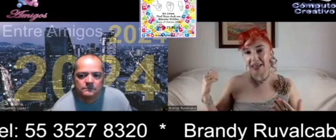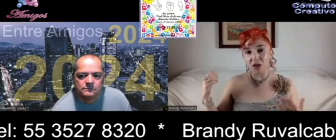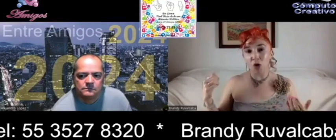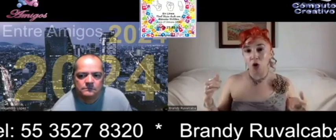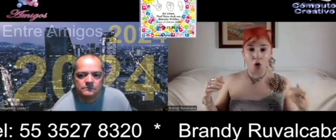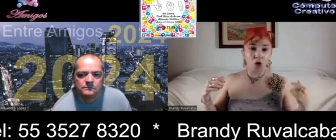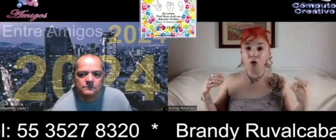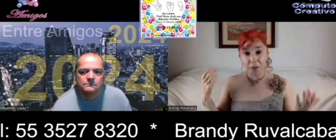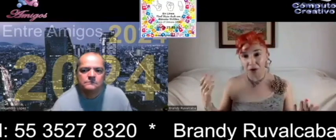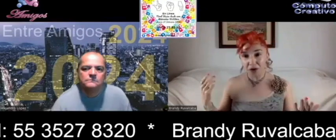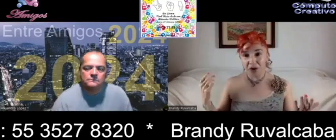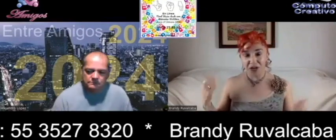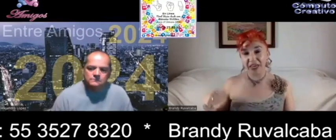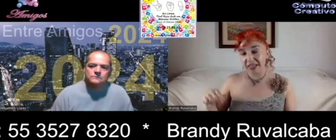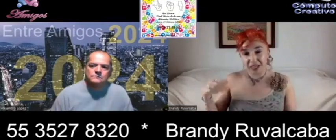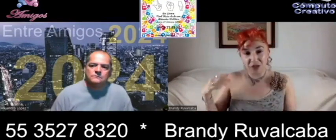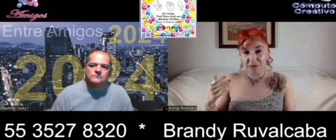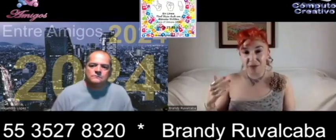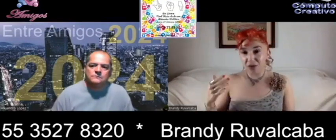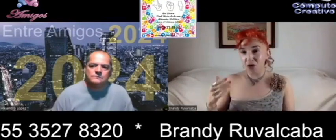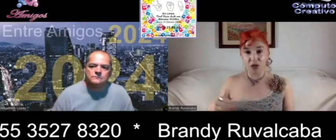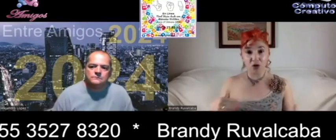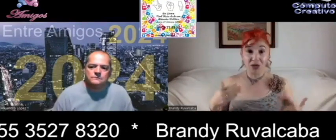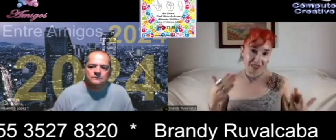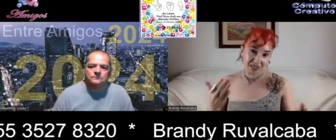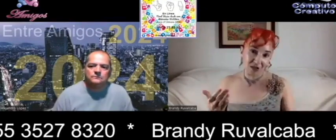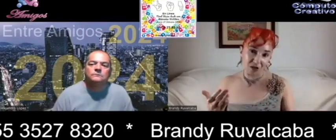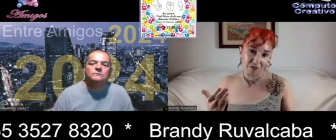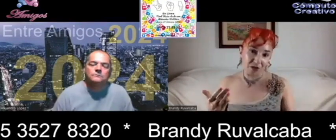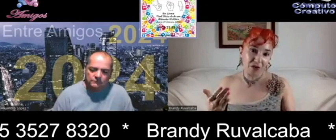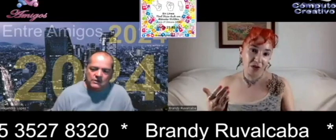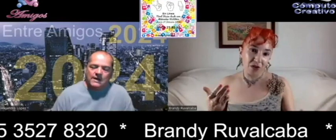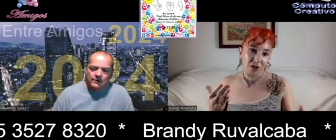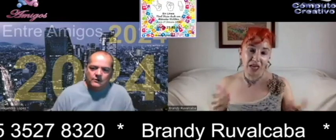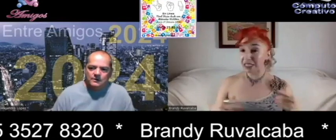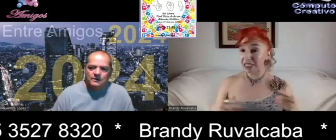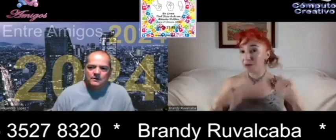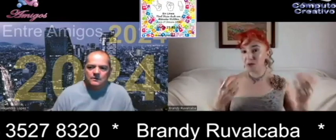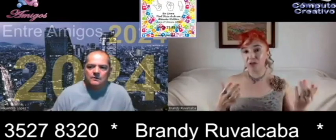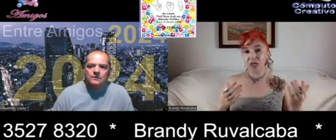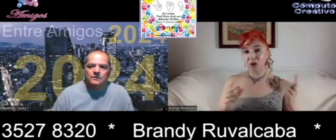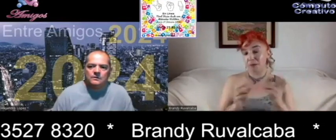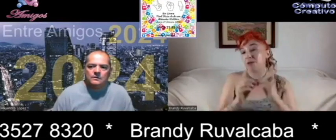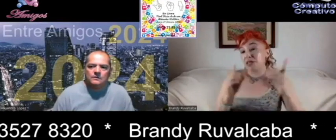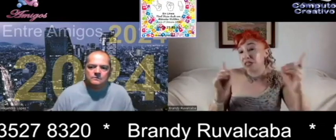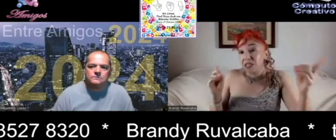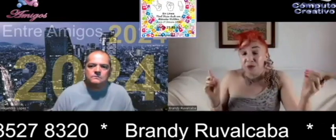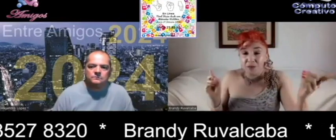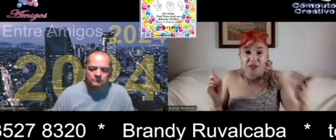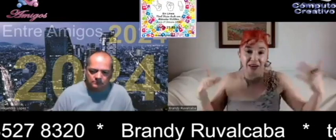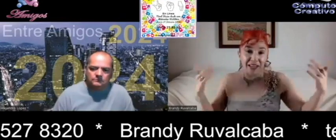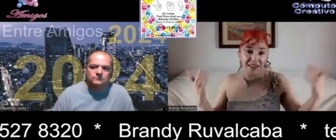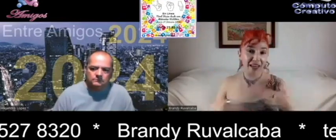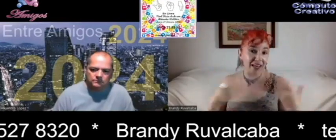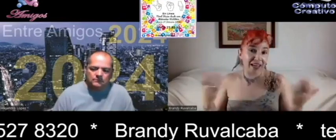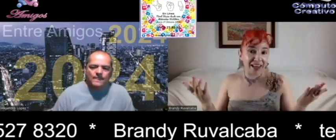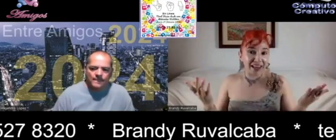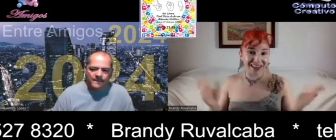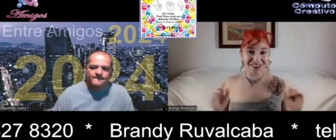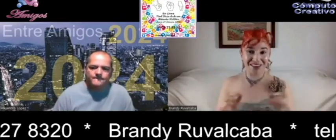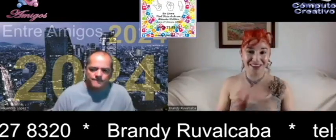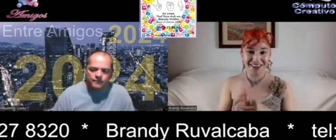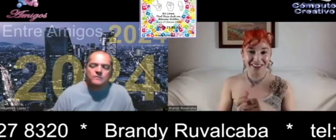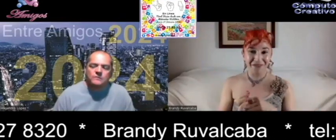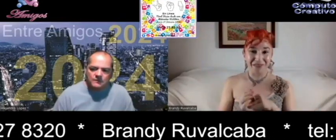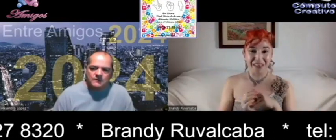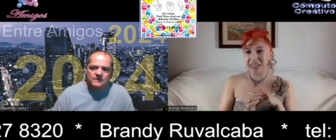Guadalajara digo ocupo y en la Ciudad de México digo necesito, ¿no? claro. Es el mismo concepto, pero se dice de forma diferente en cada